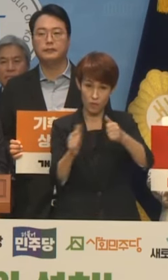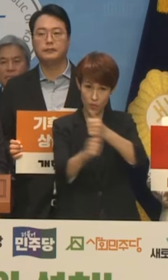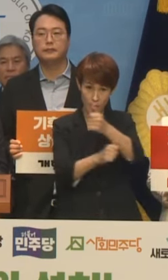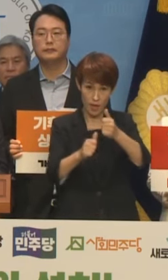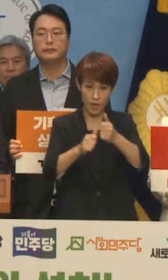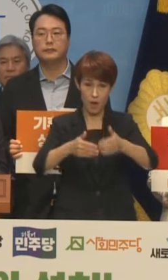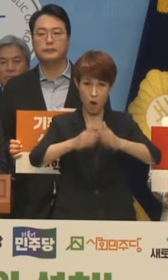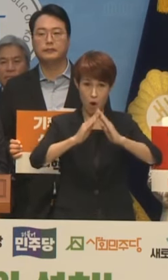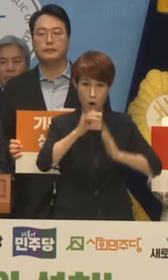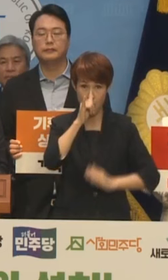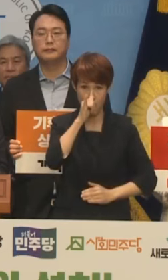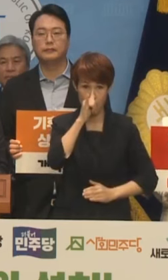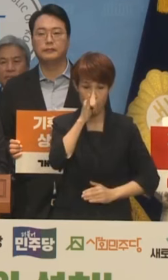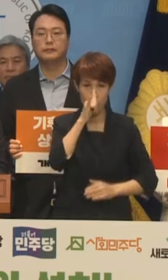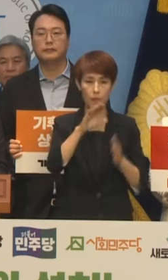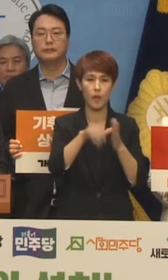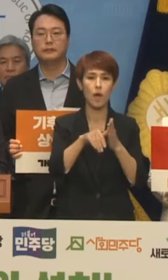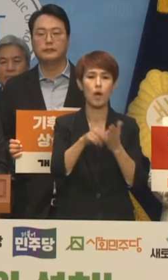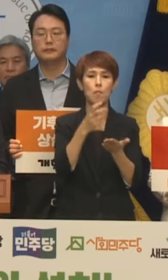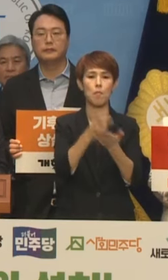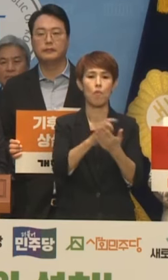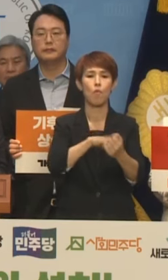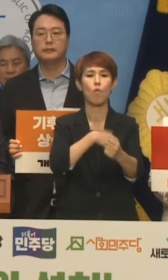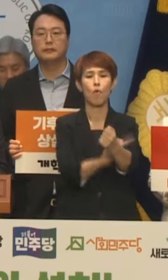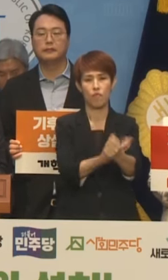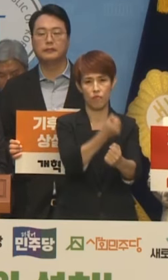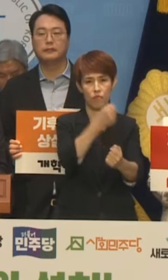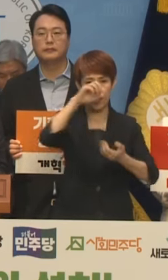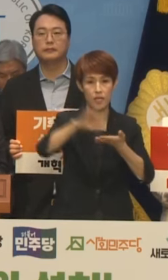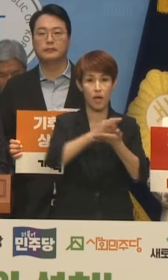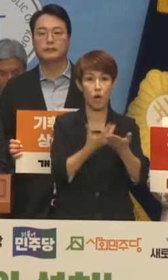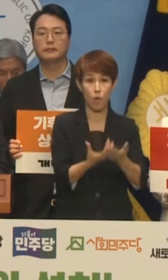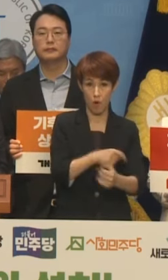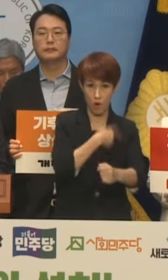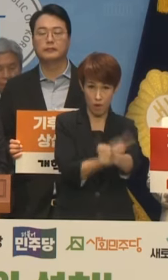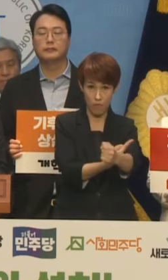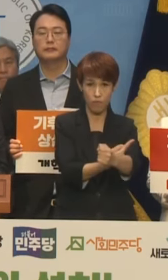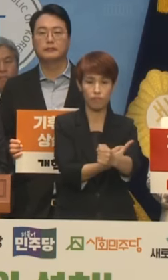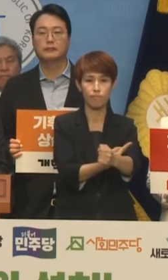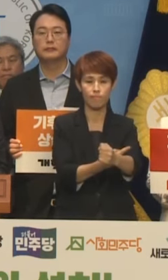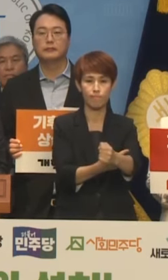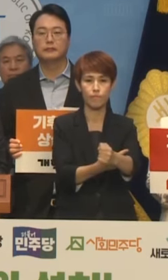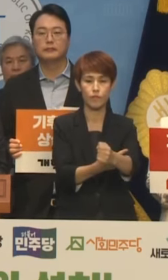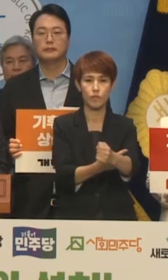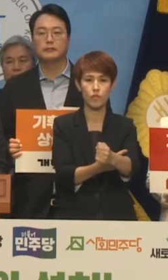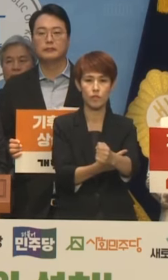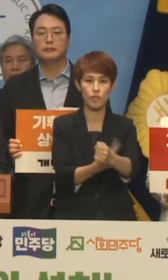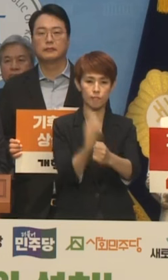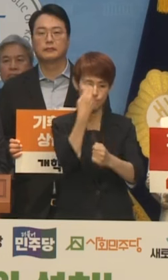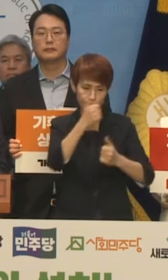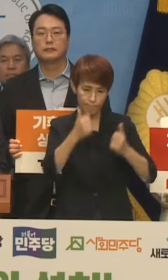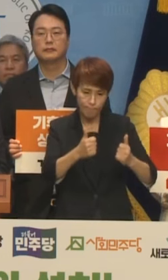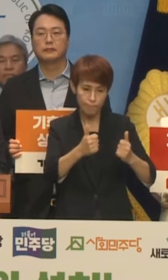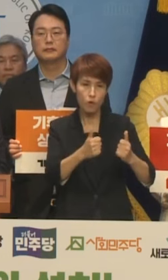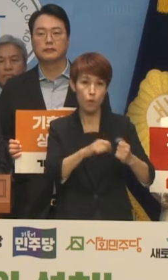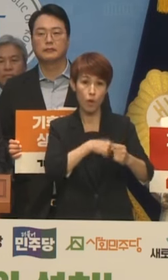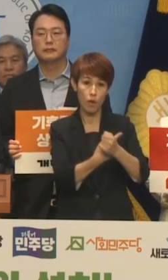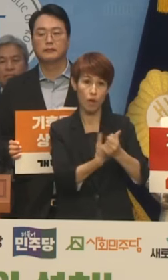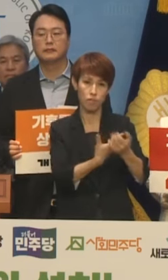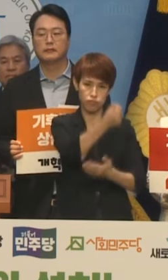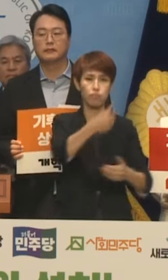상설화에는 반드시 입법권과 예산권 등 실질적인 심의 권한 부여가 수반되어야